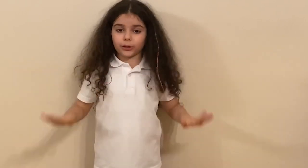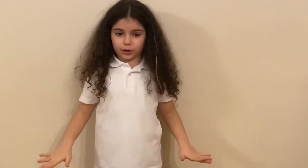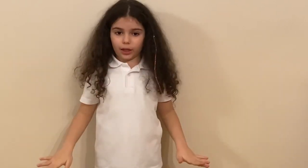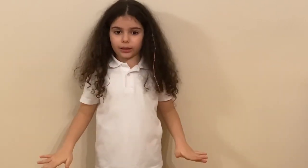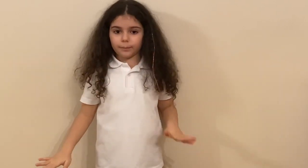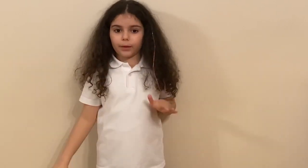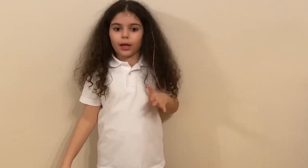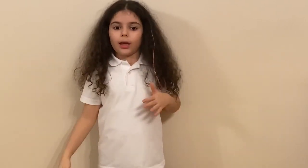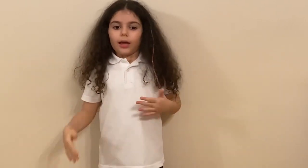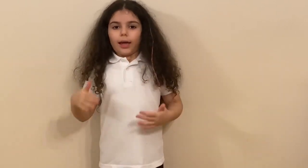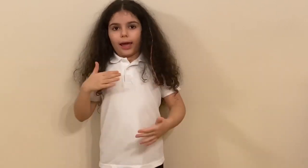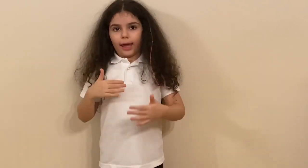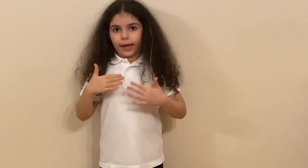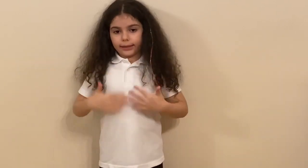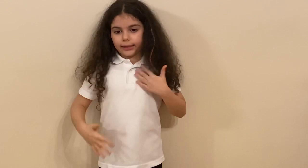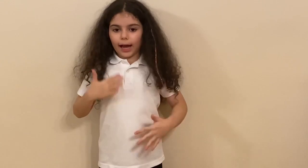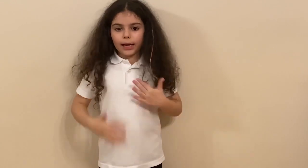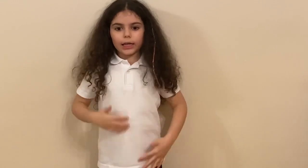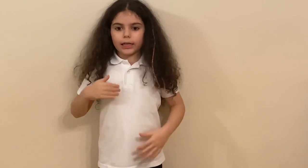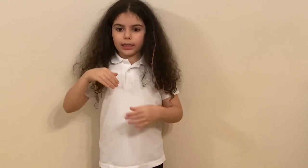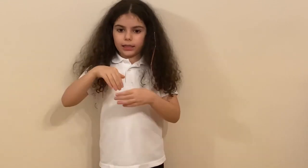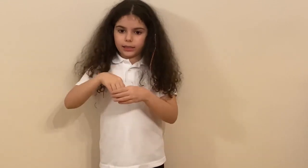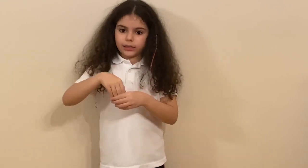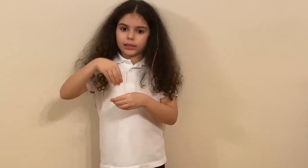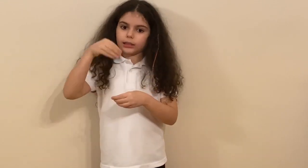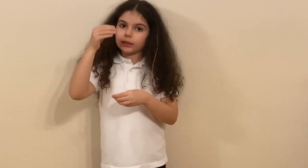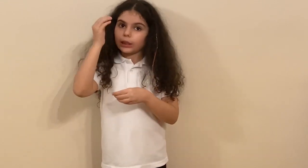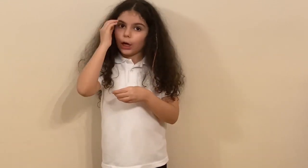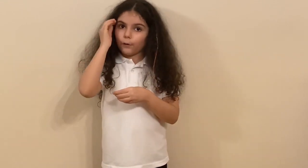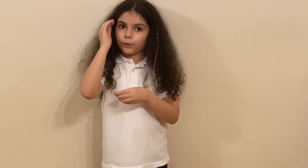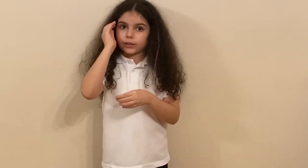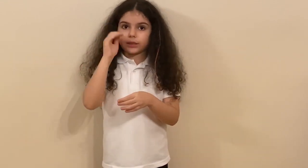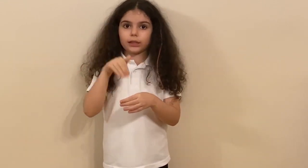başlar. Engel insanın kafasındadır.